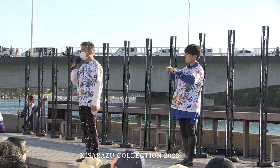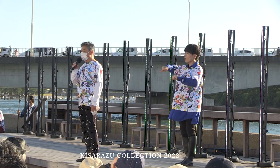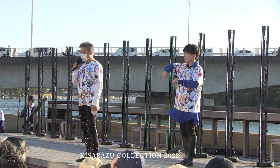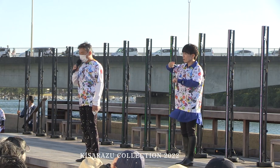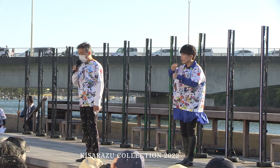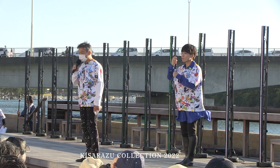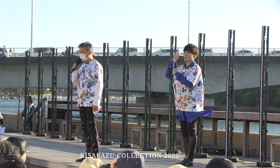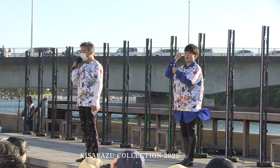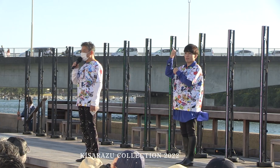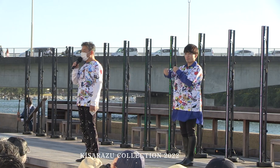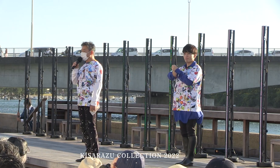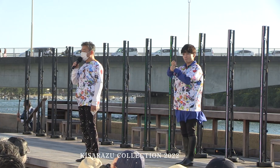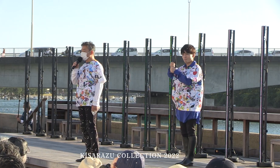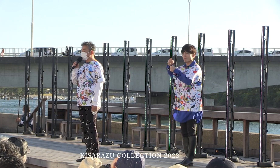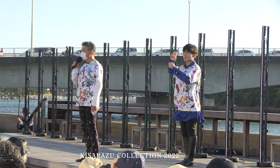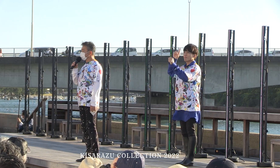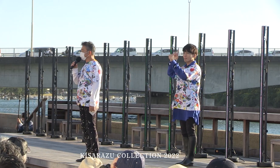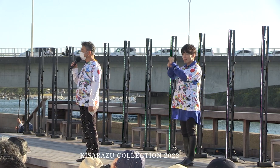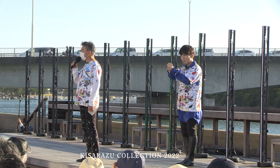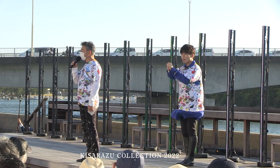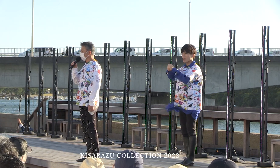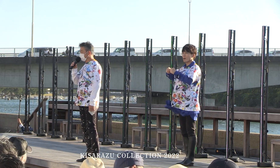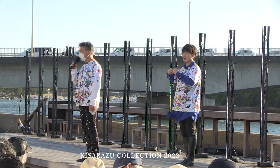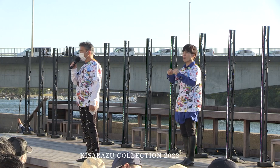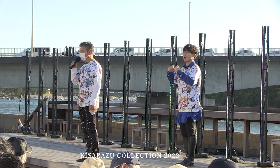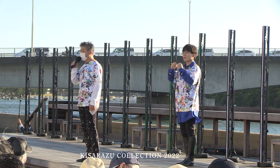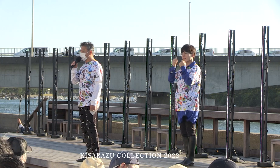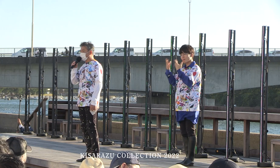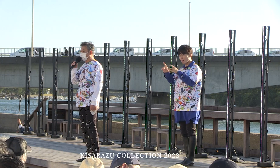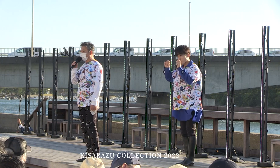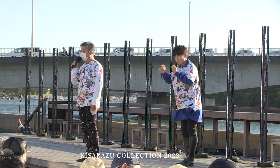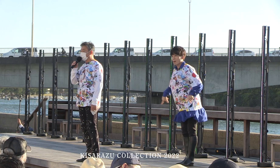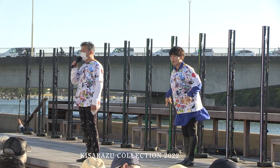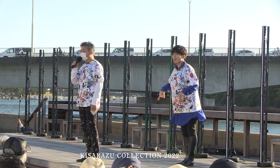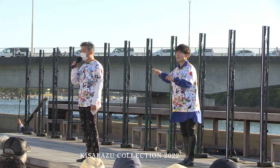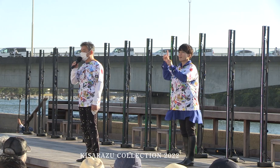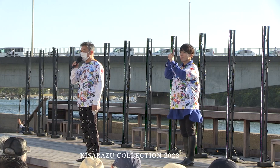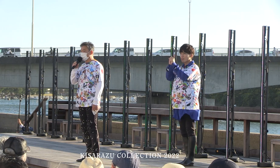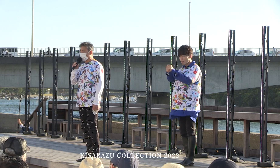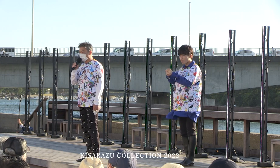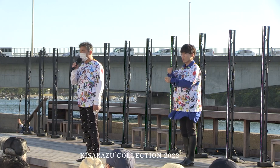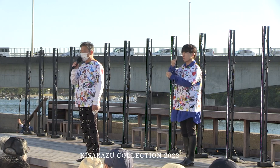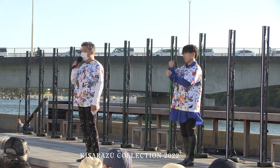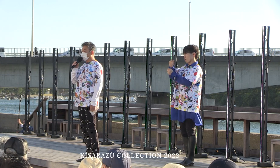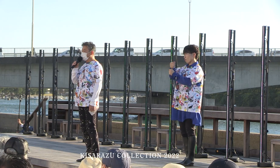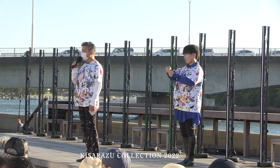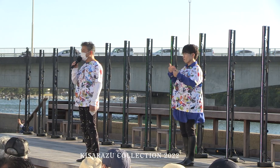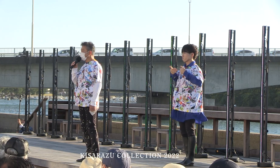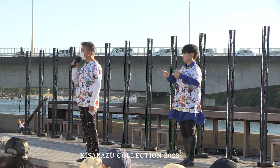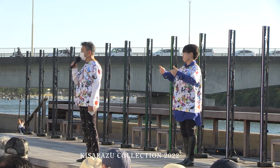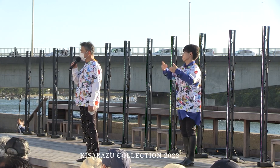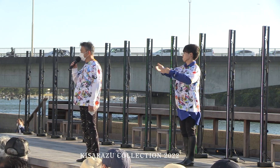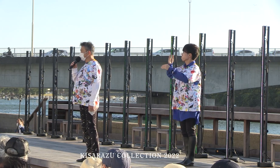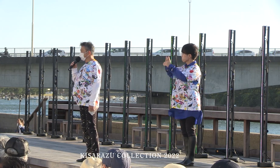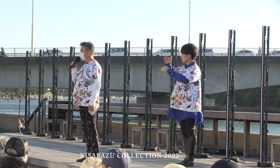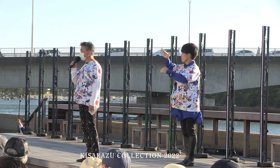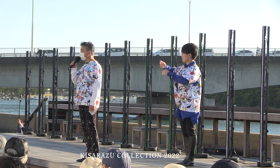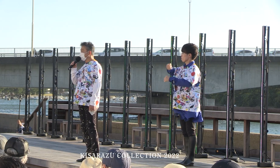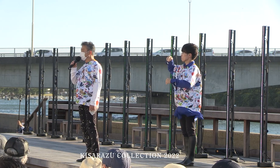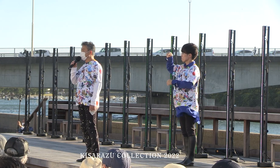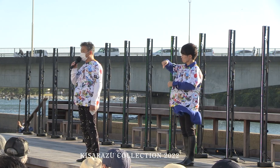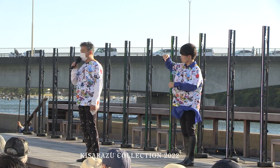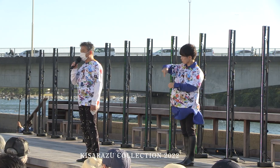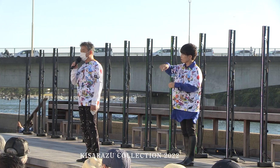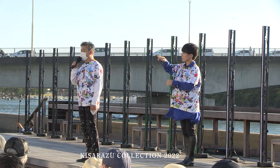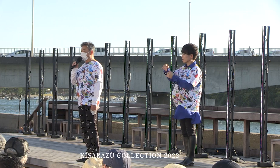100周年に向けて新しいスタートになるように事業の展開をしているんですけれども、そのメインとして市民